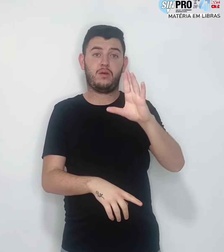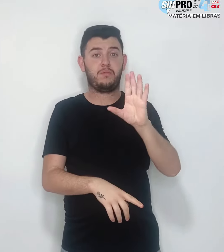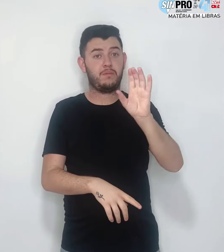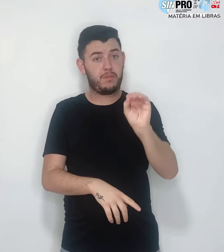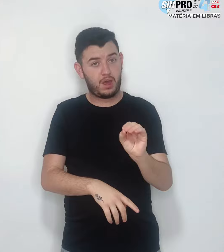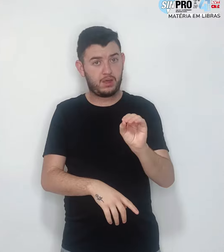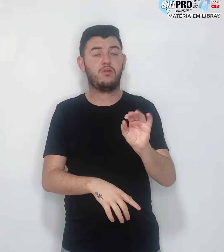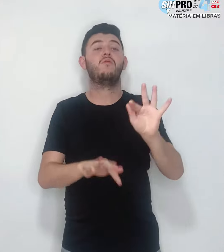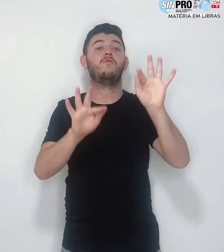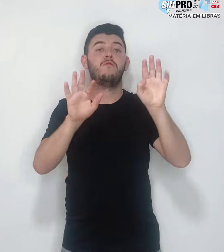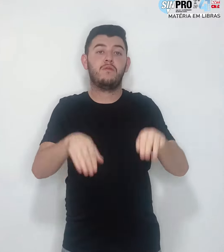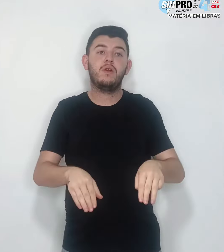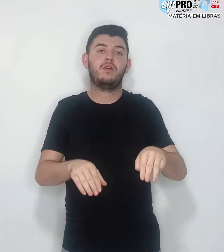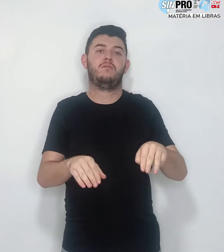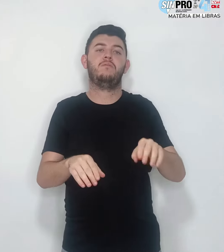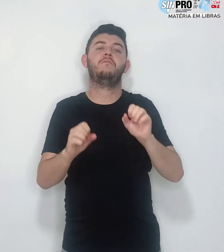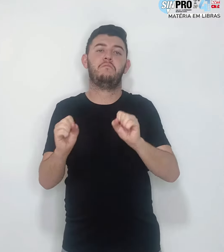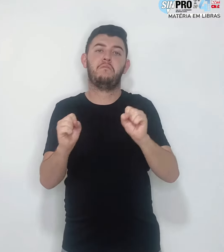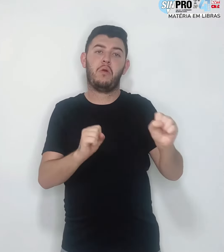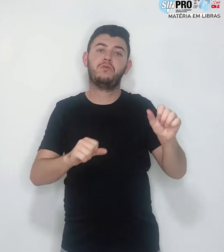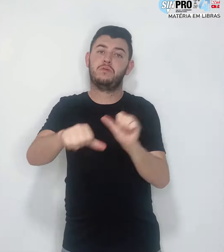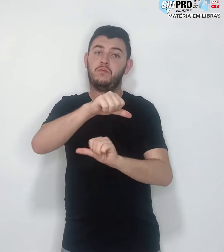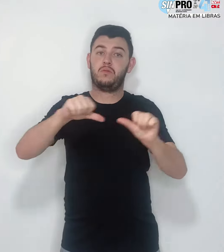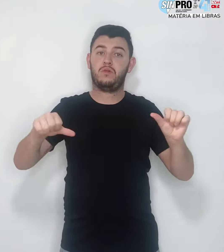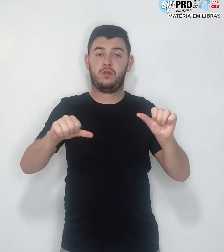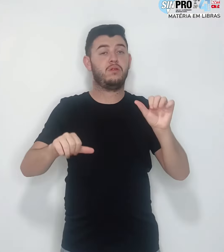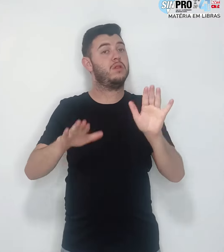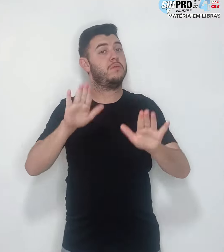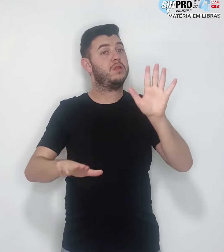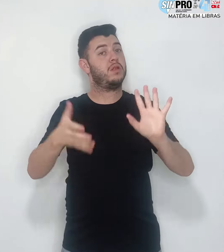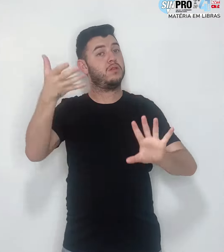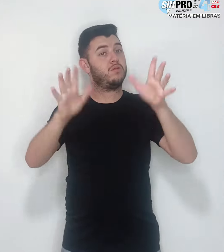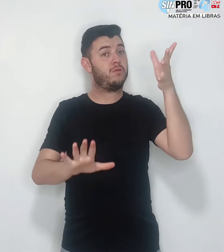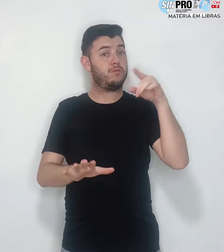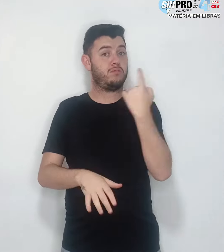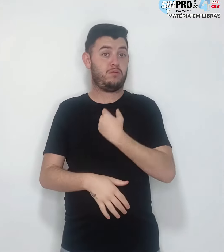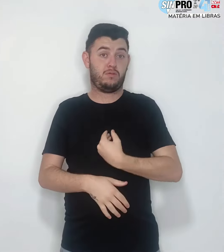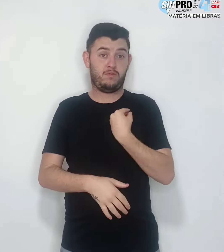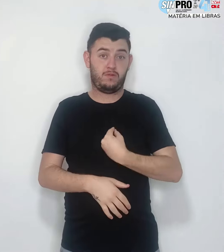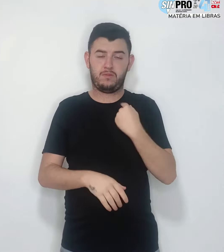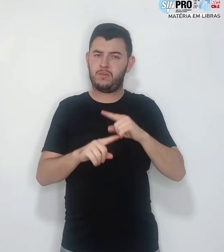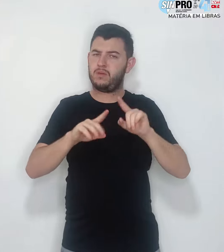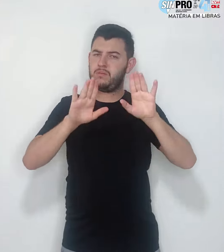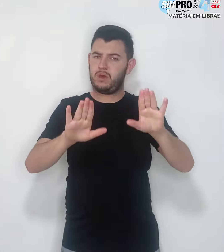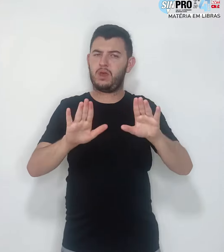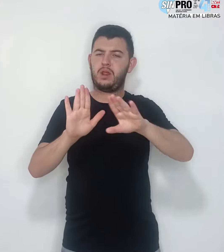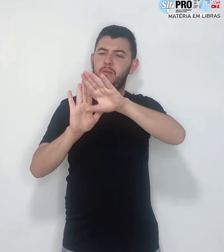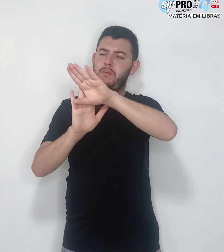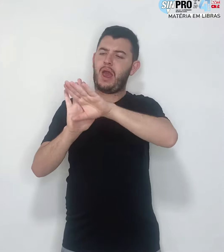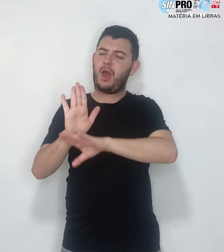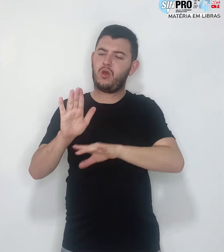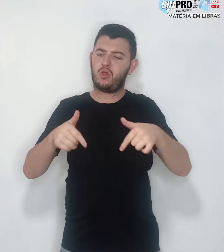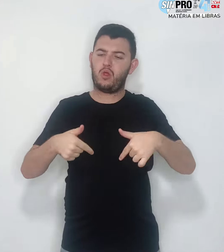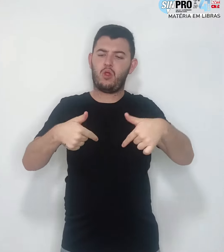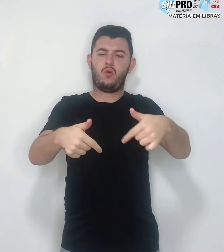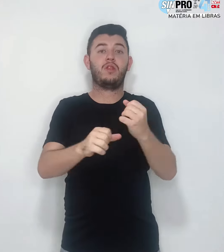indicativo que pode ser alterado a depender da conjuntura. Um dos pontos da pauta de lutas para